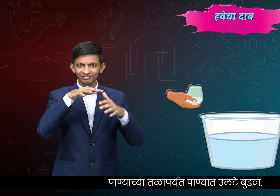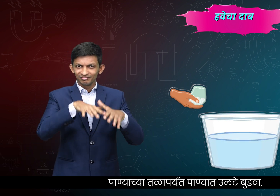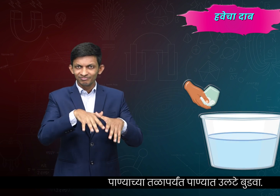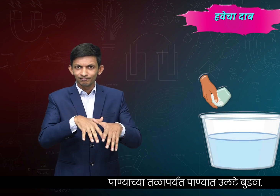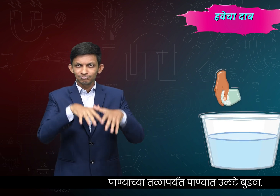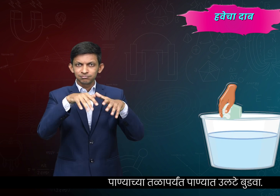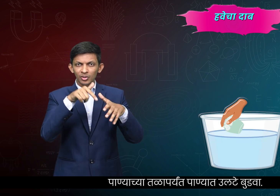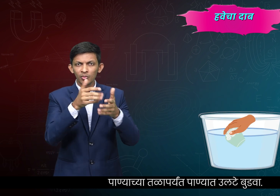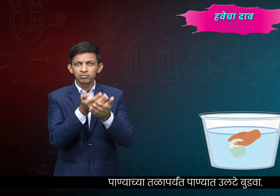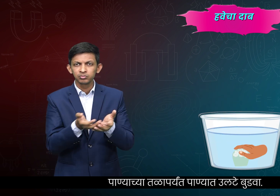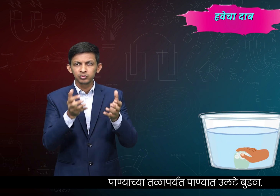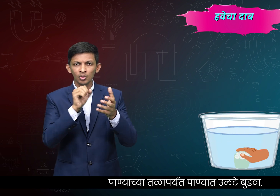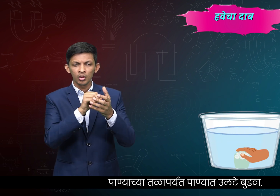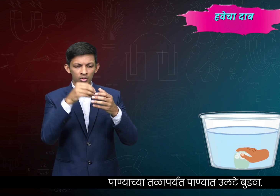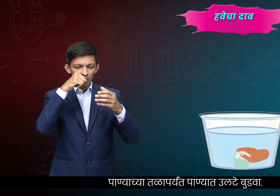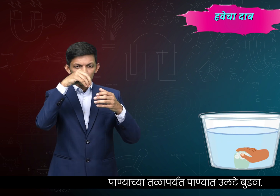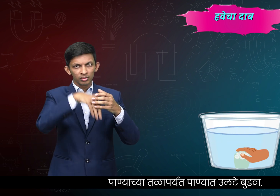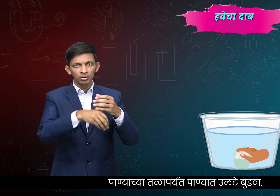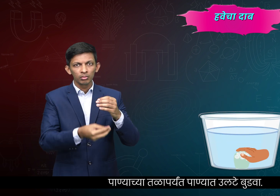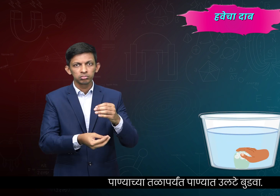पाण्याच्या तळापर्यंत पाण्यात उलटे बुडवा.